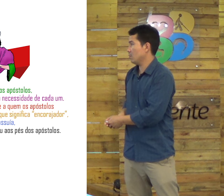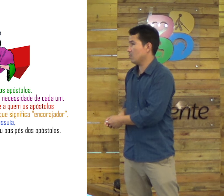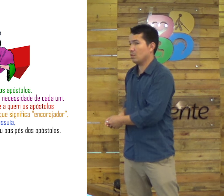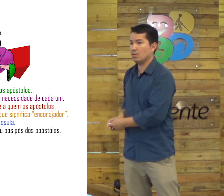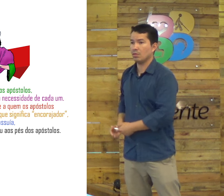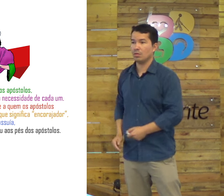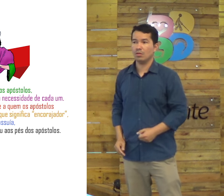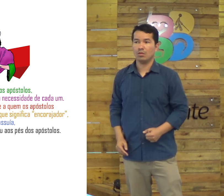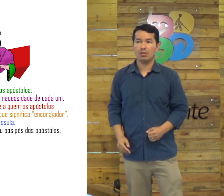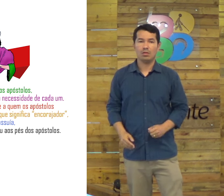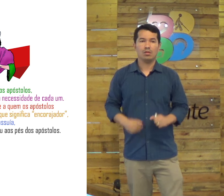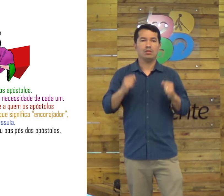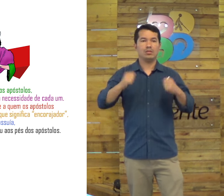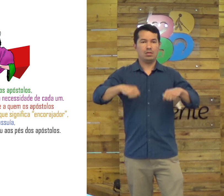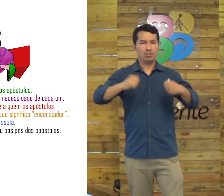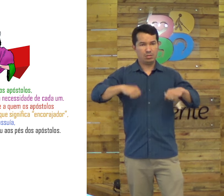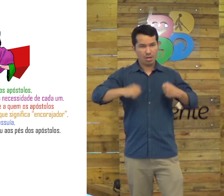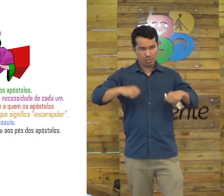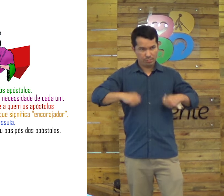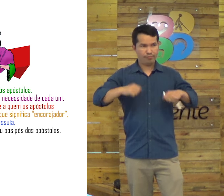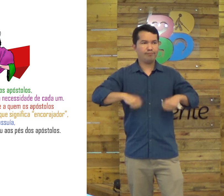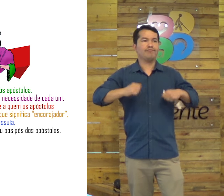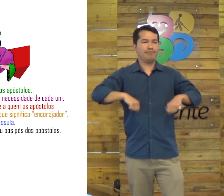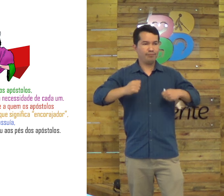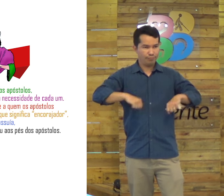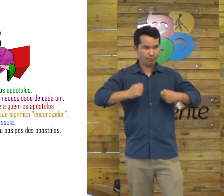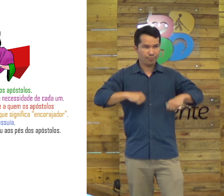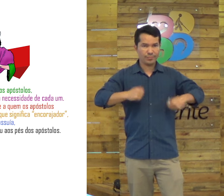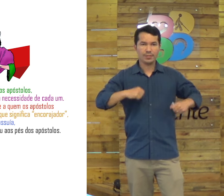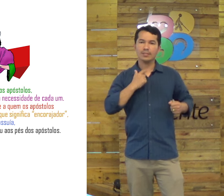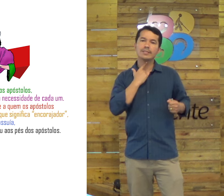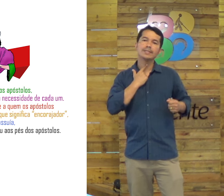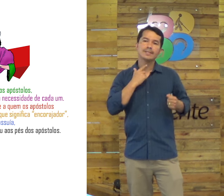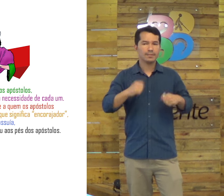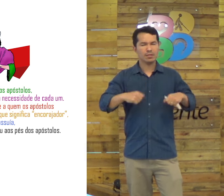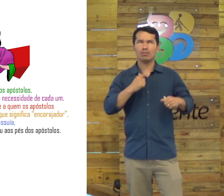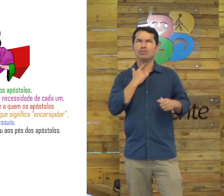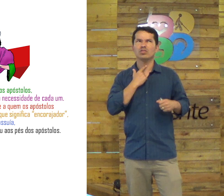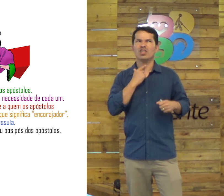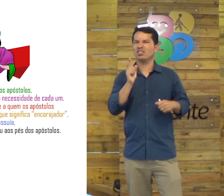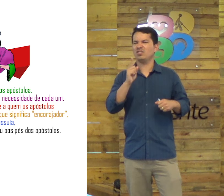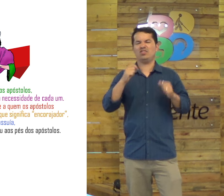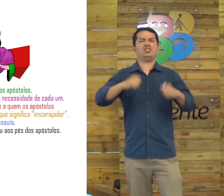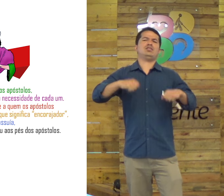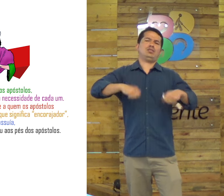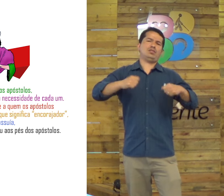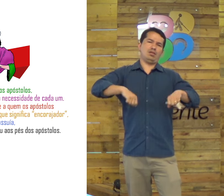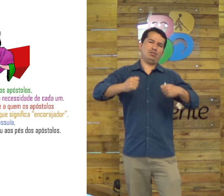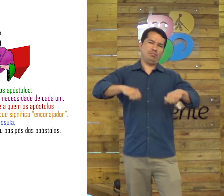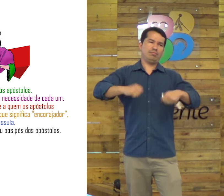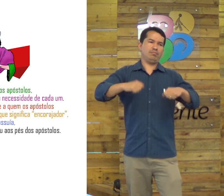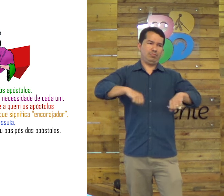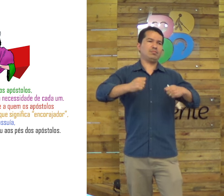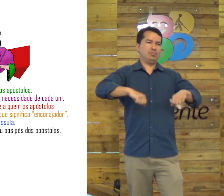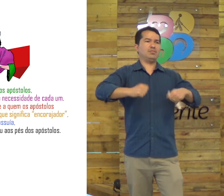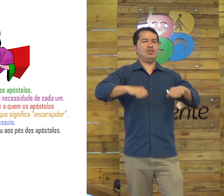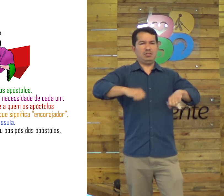Sendo a necessidade precisava. Não, precisava, precisava.